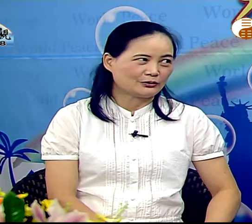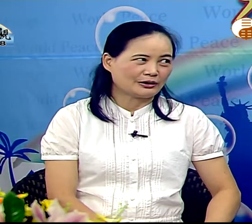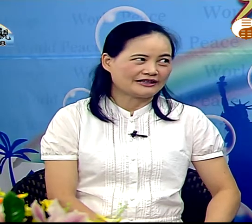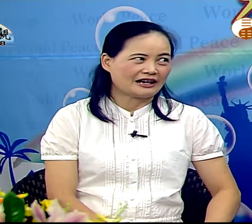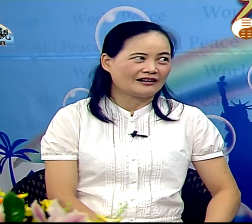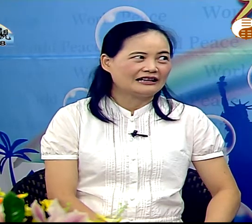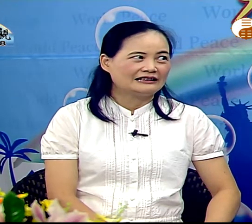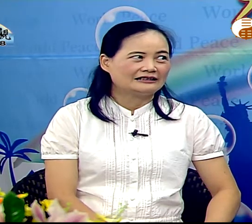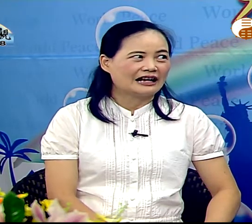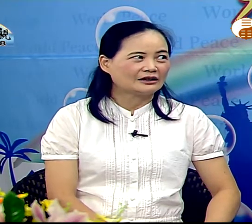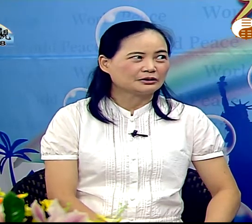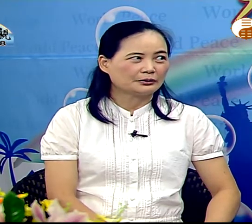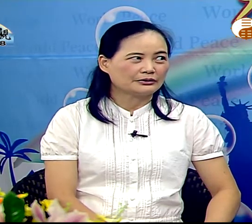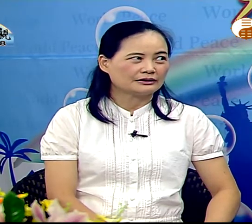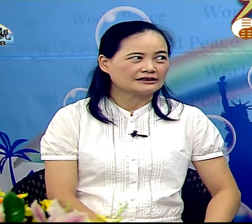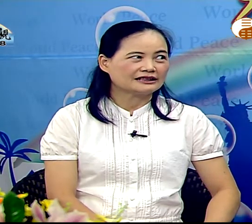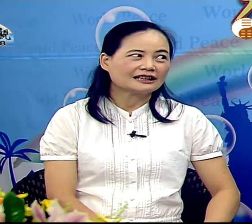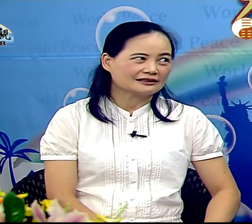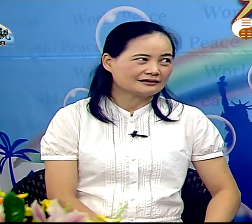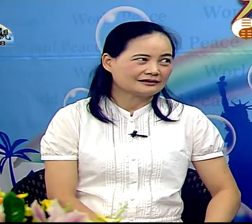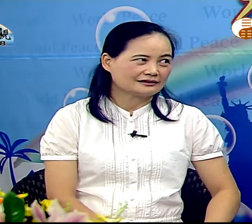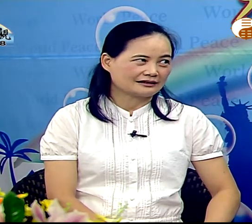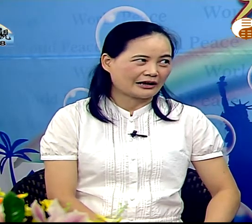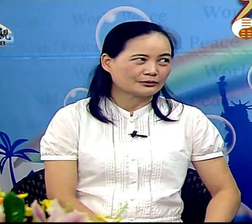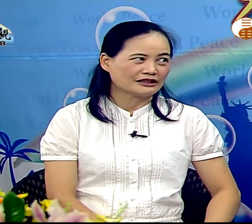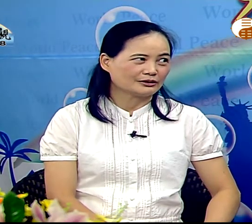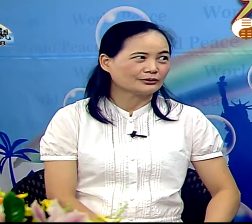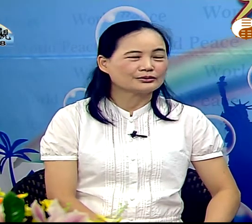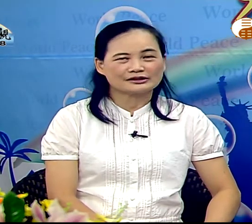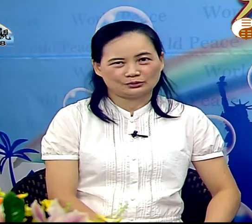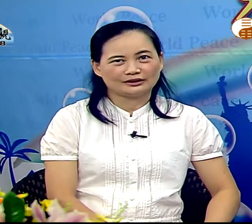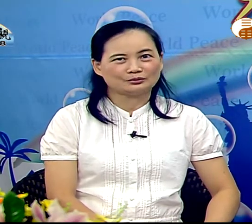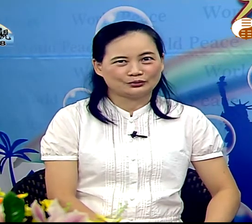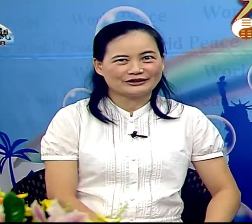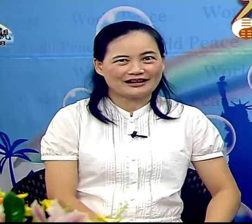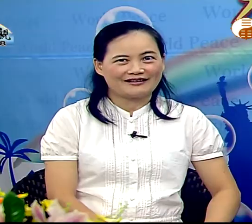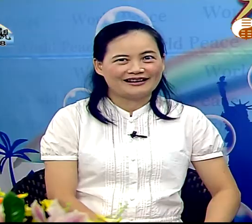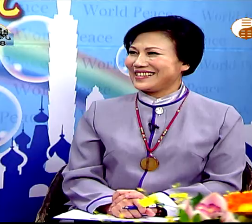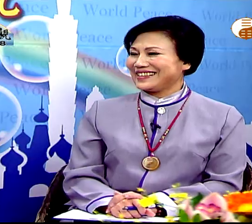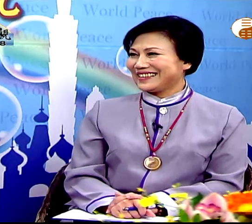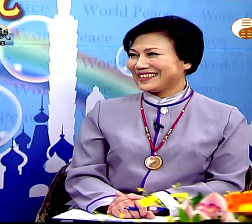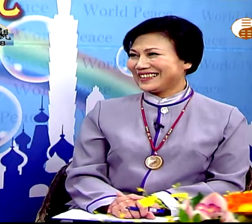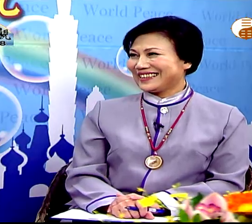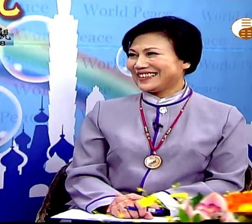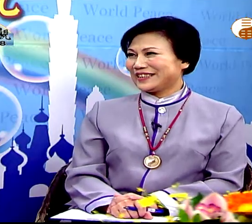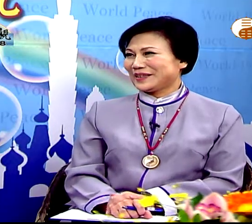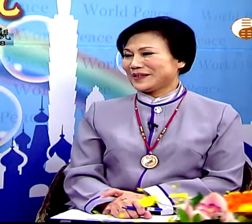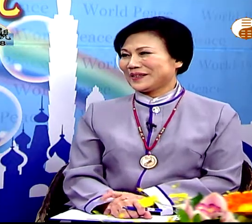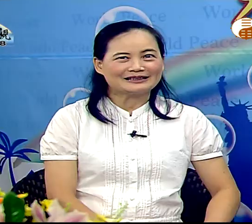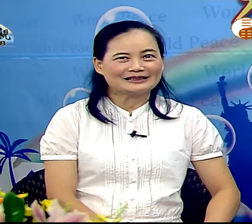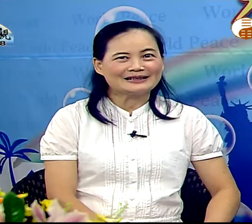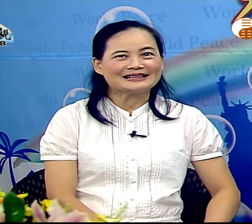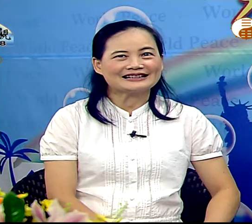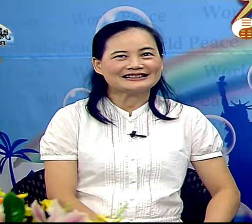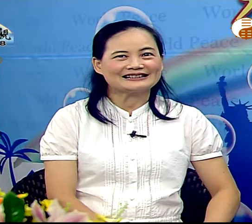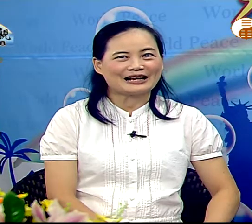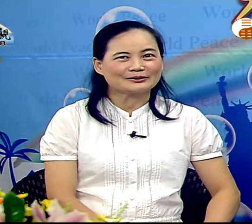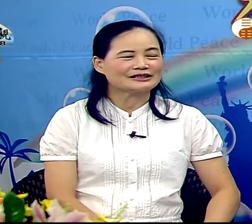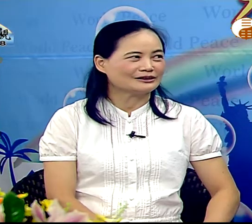学校、他都会觉得这个台中启聪就是我的母校。 是、 也曾经是台中启